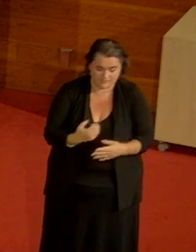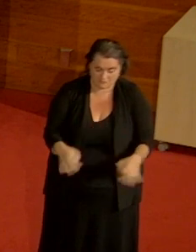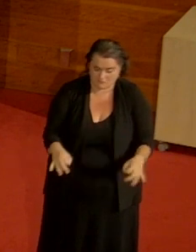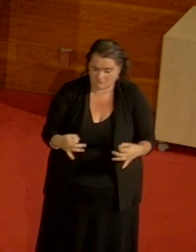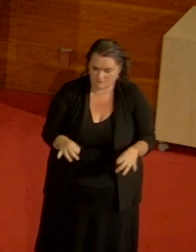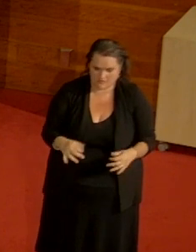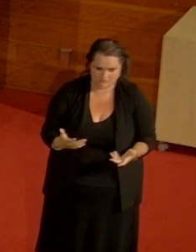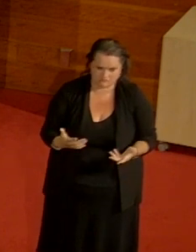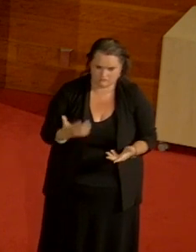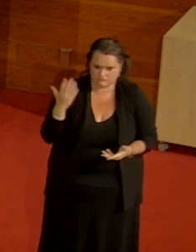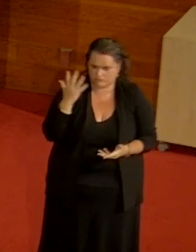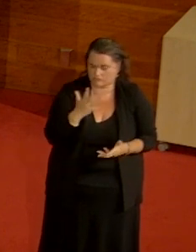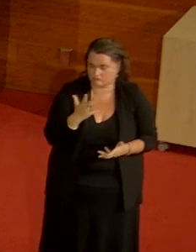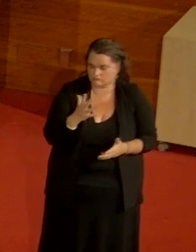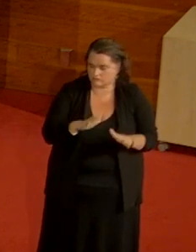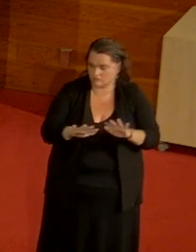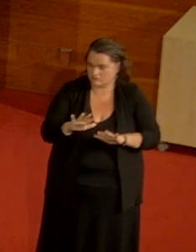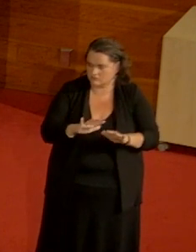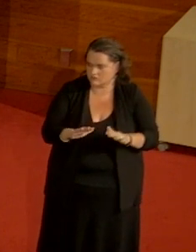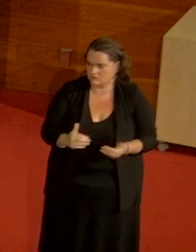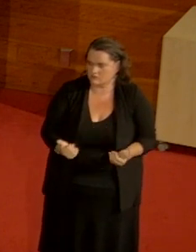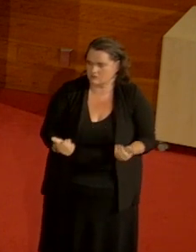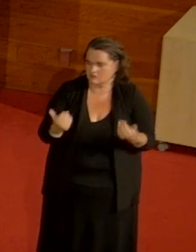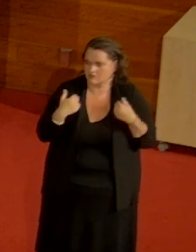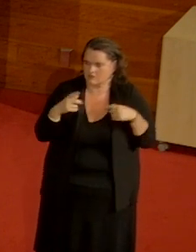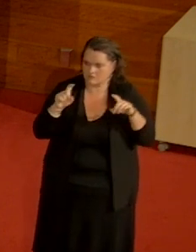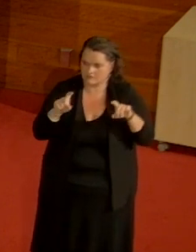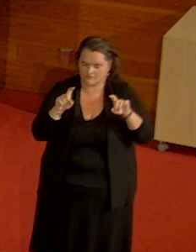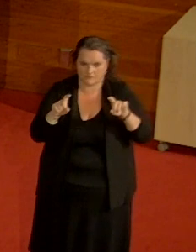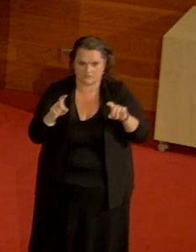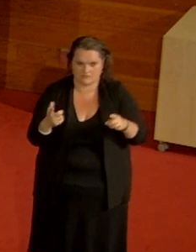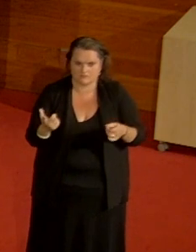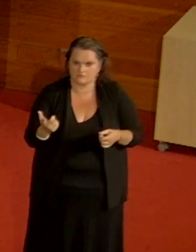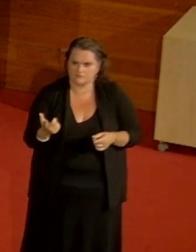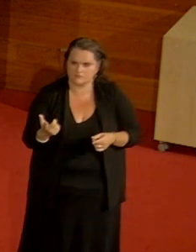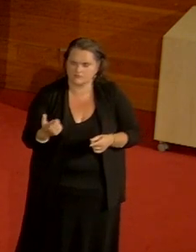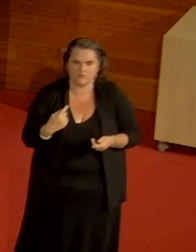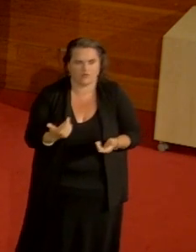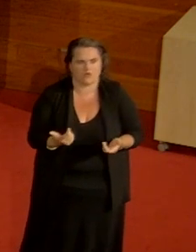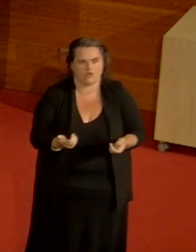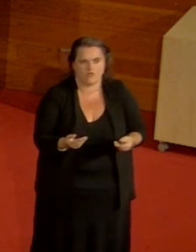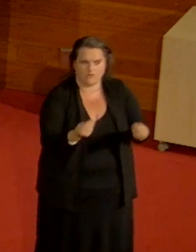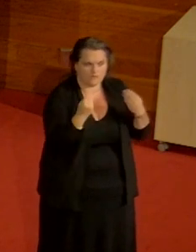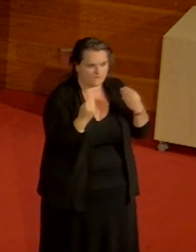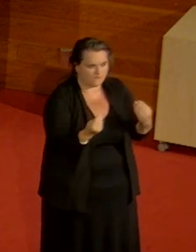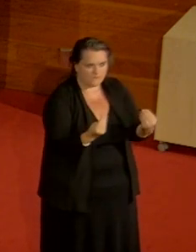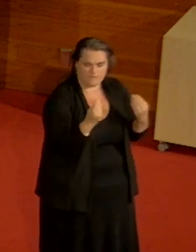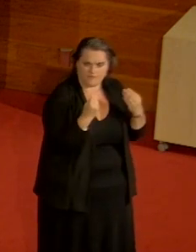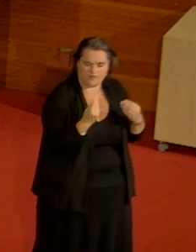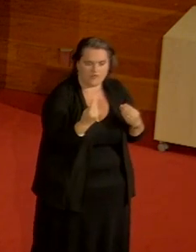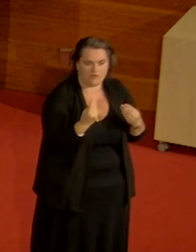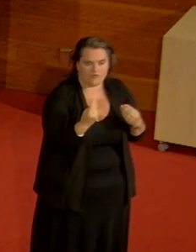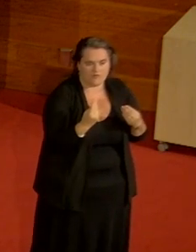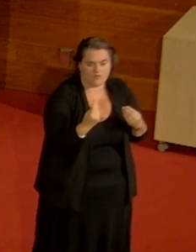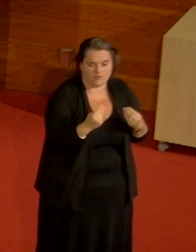para qui tenga responsabilidades igual en la docencia en fin formarte o pensar Cómo